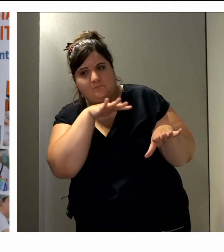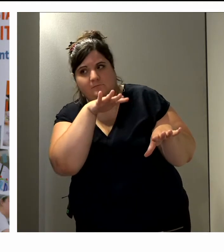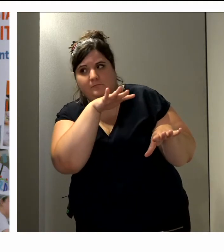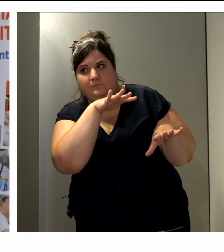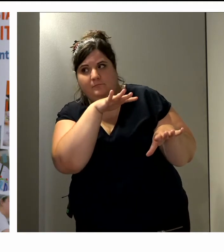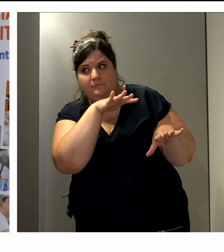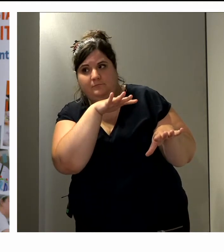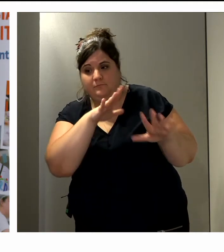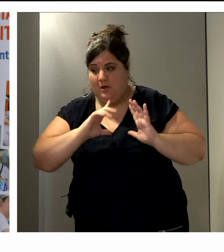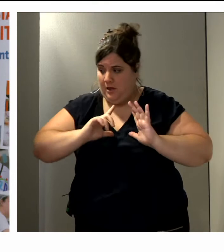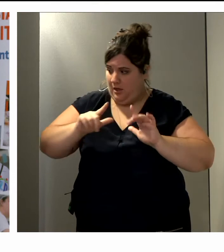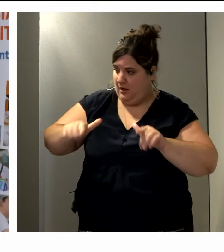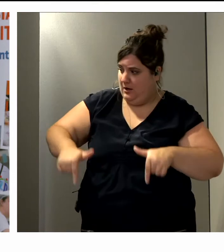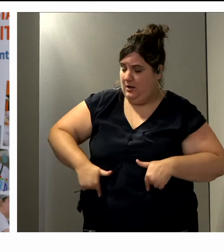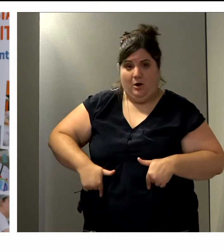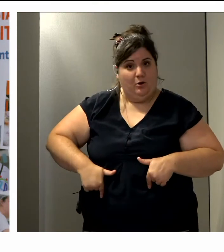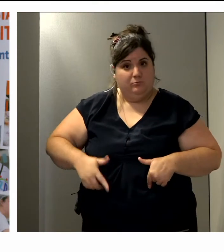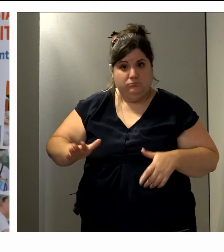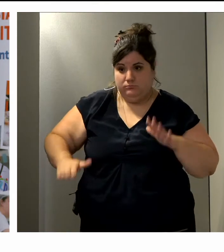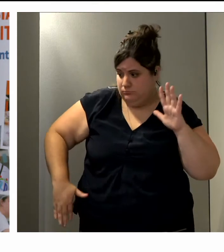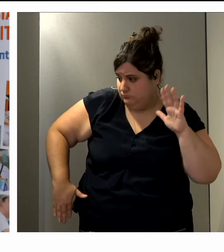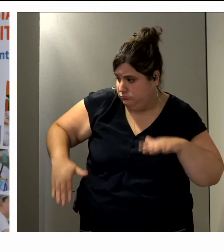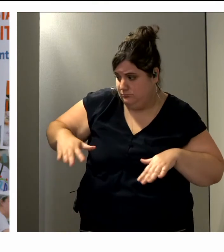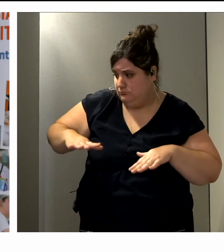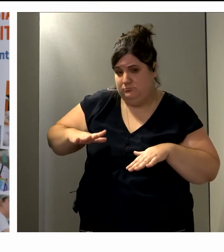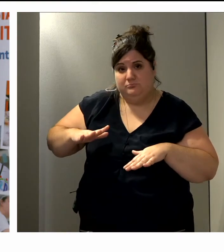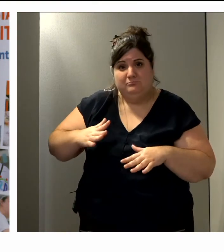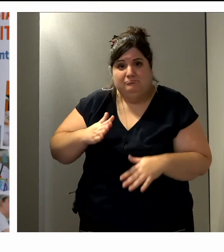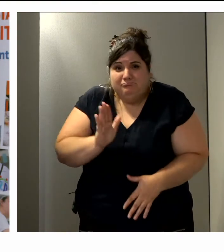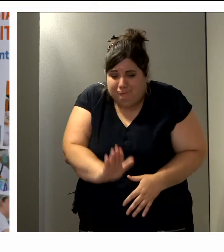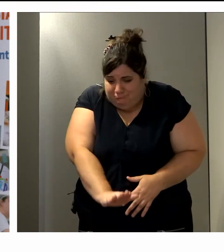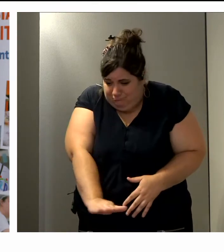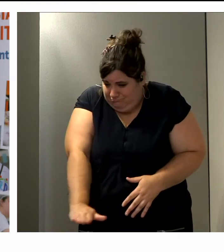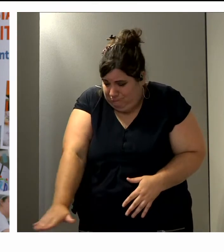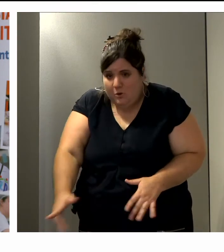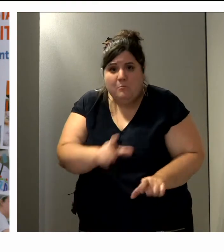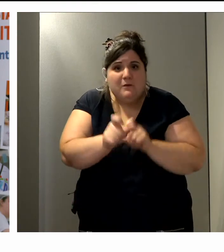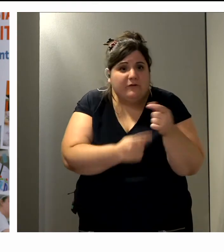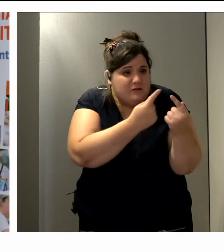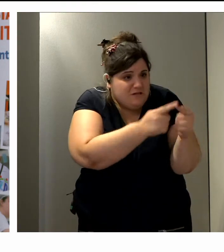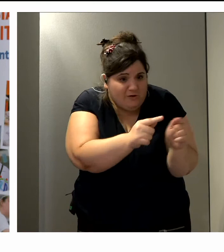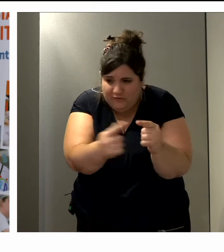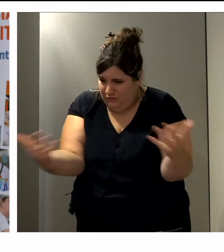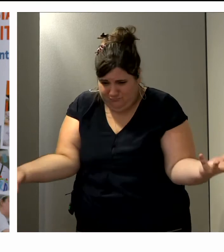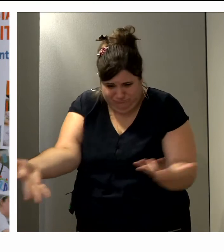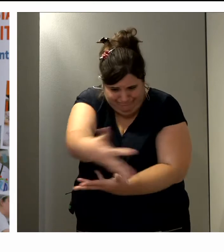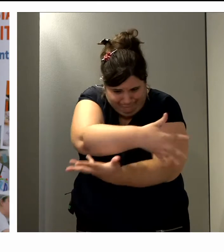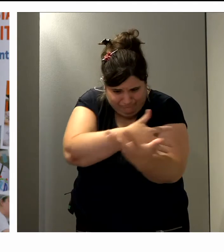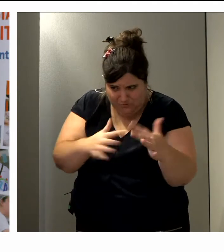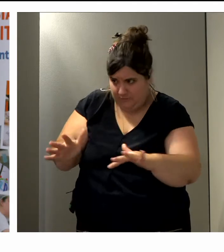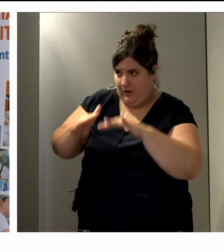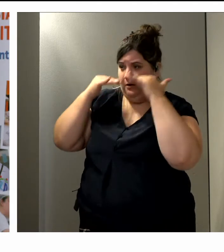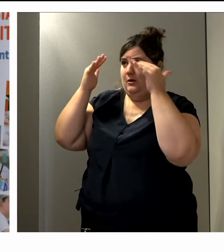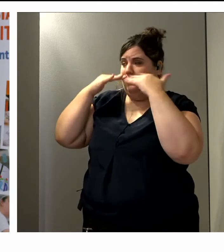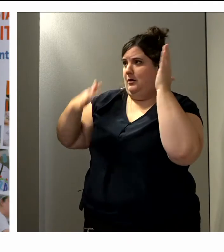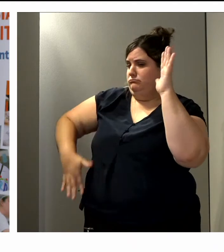qui inclut tous les enfants dès leur plus jeune âge, pour que les autres, Julien l'a évoqué, ils